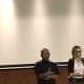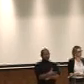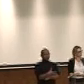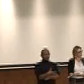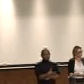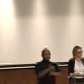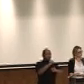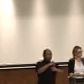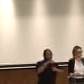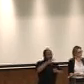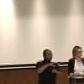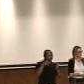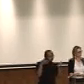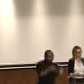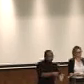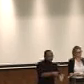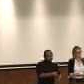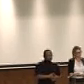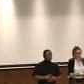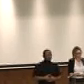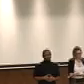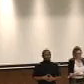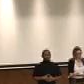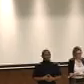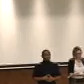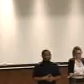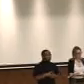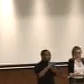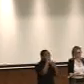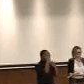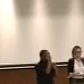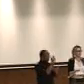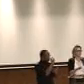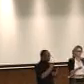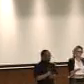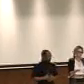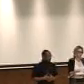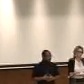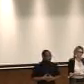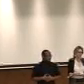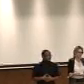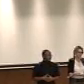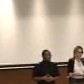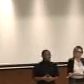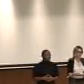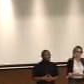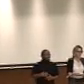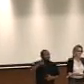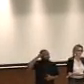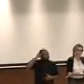e é nessa que nós vamos trabalhar. Obrigada, candidato. Gente, por favor.